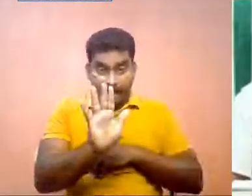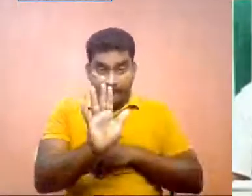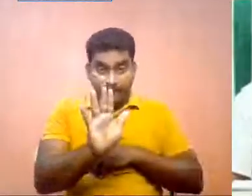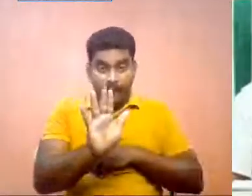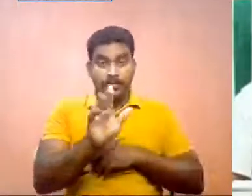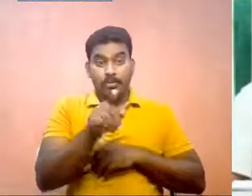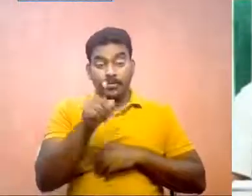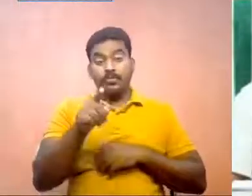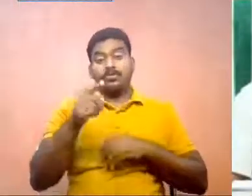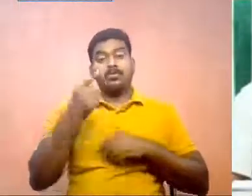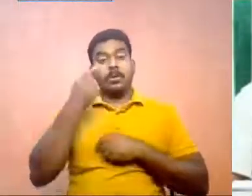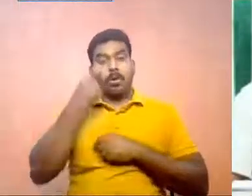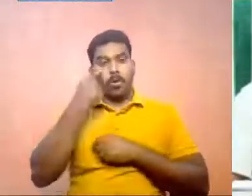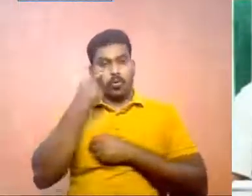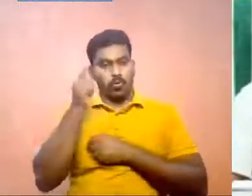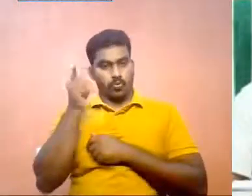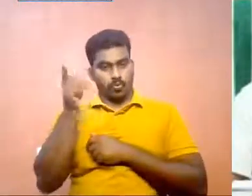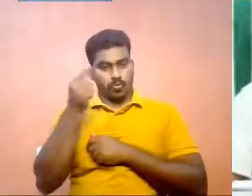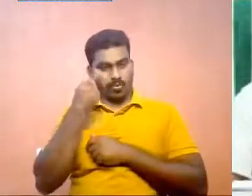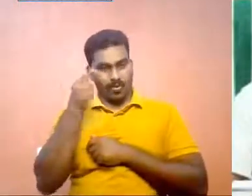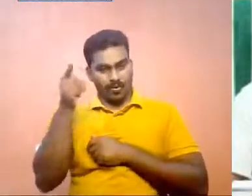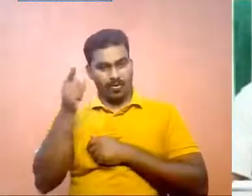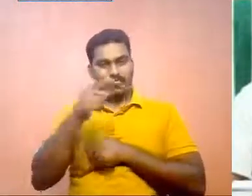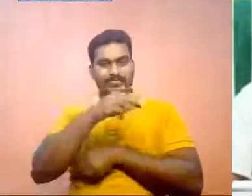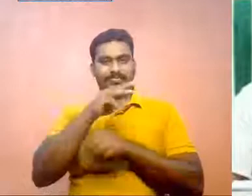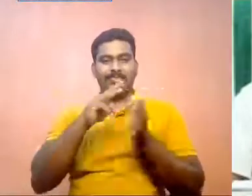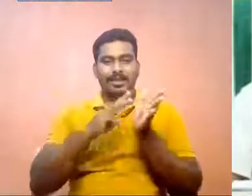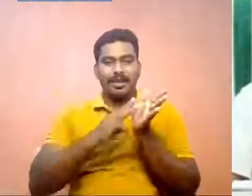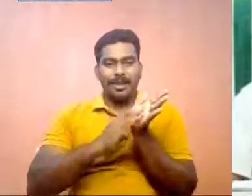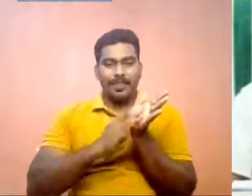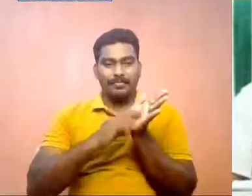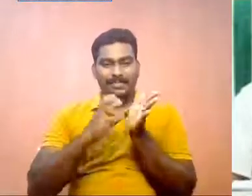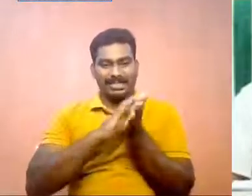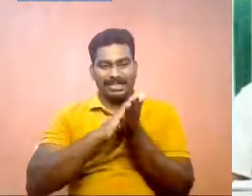കോവിഡ് ആശുപത്രിയാക്കി സജ്ജീകരിക്കുകയാണ്.